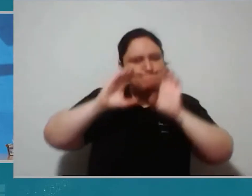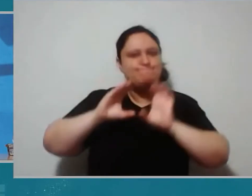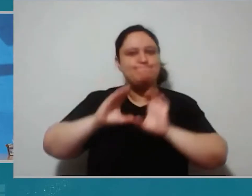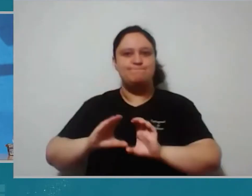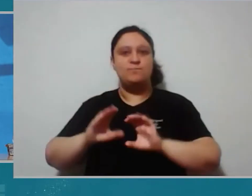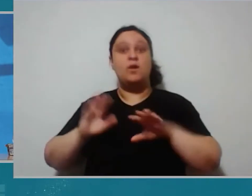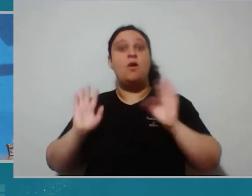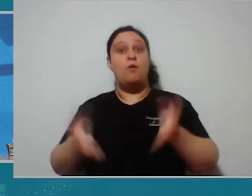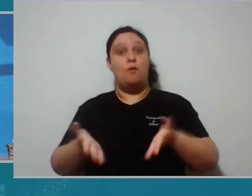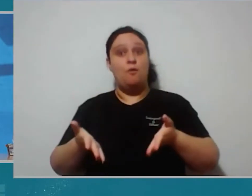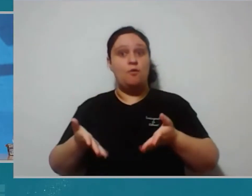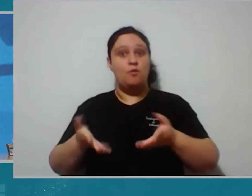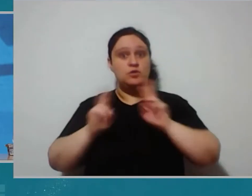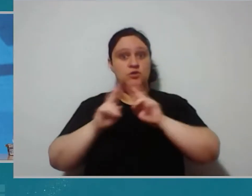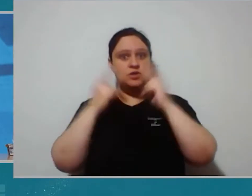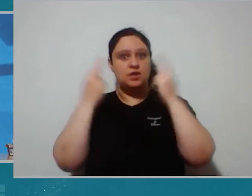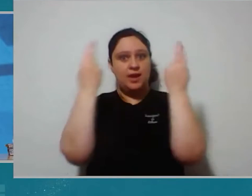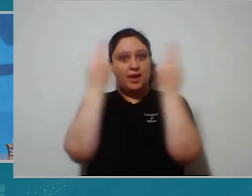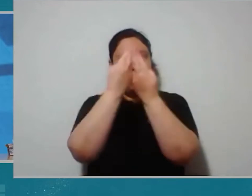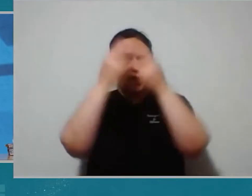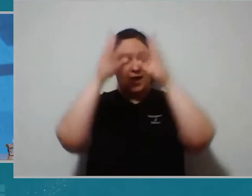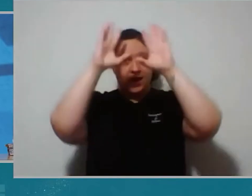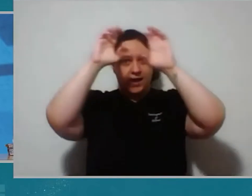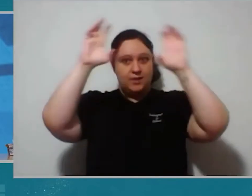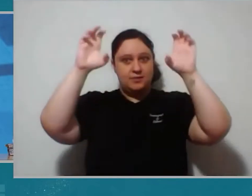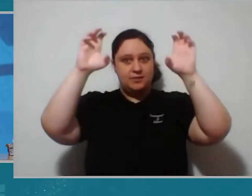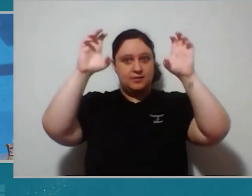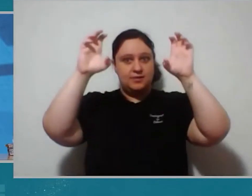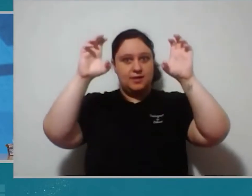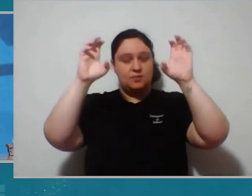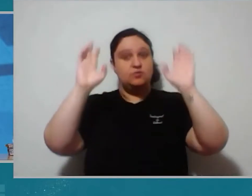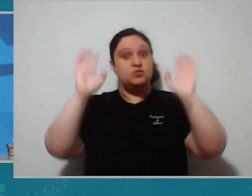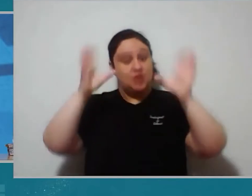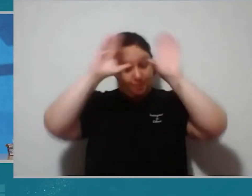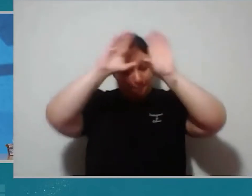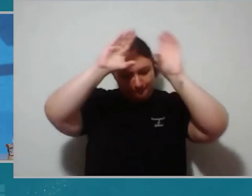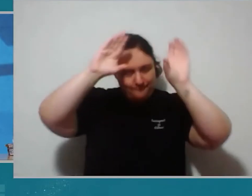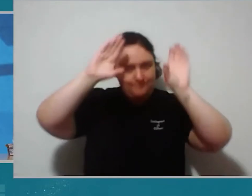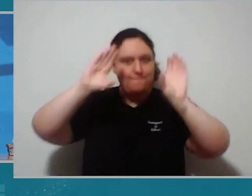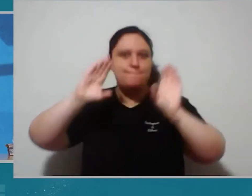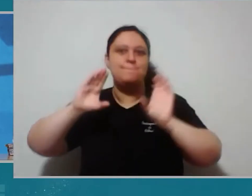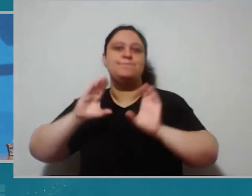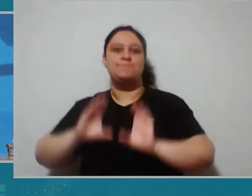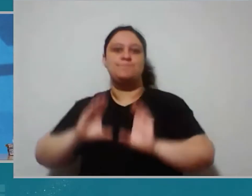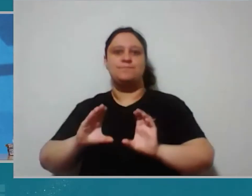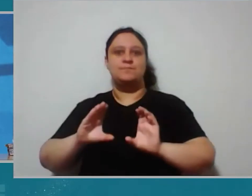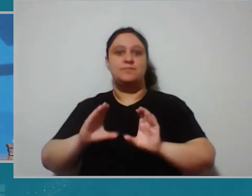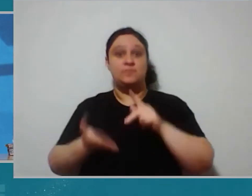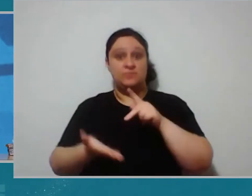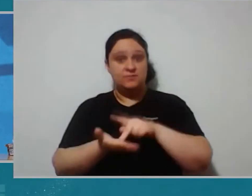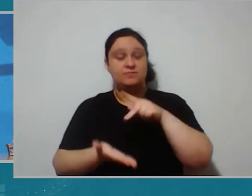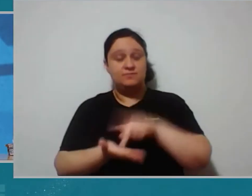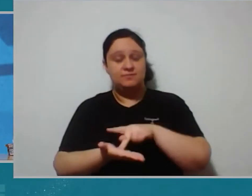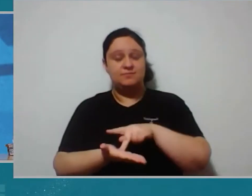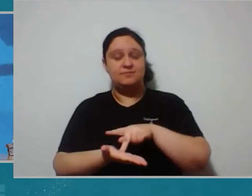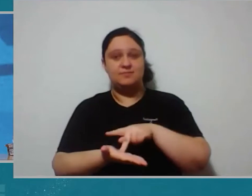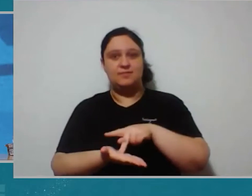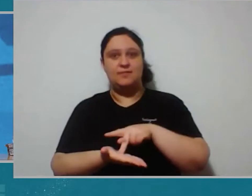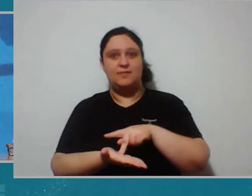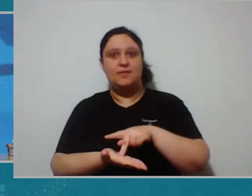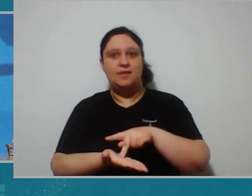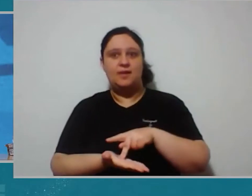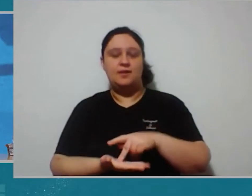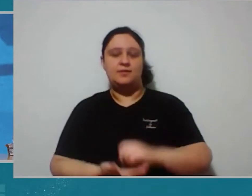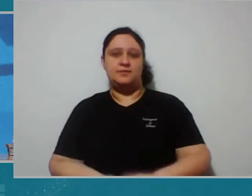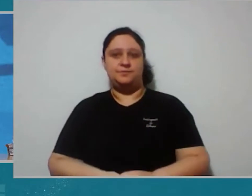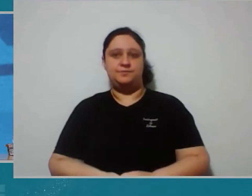céus está entre nós. É realidade. Vamos ver